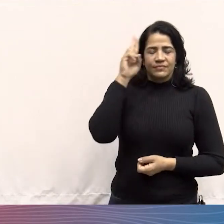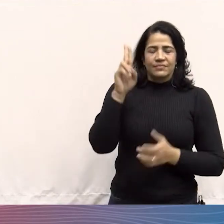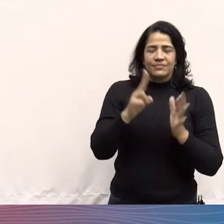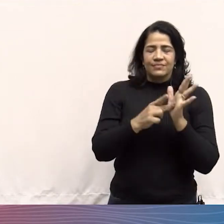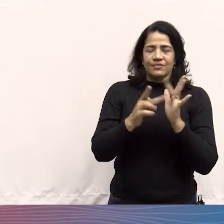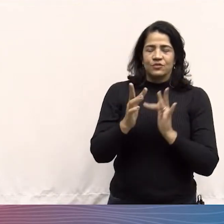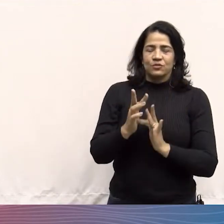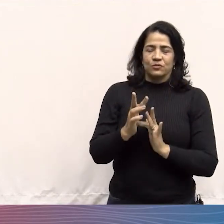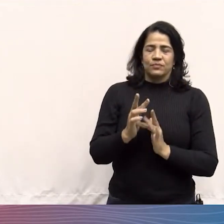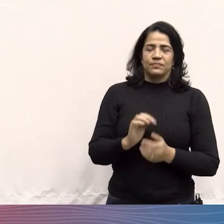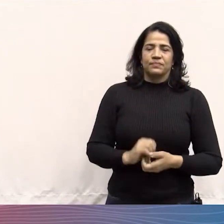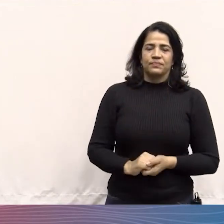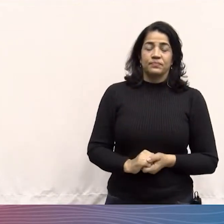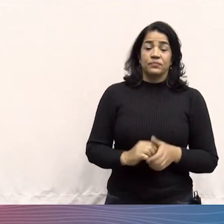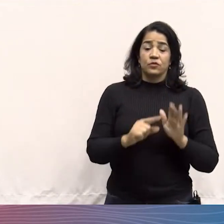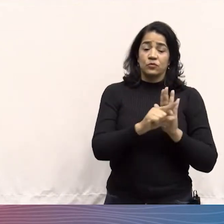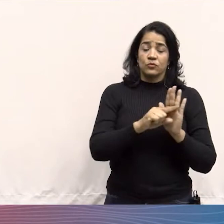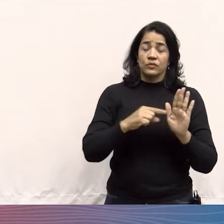Versículo 35.